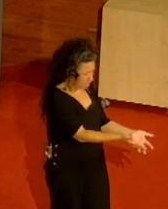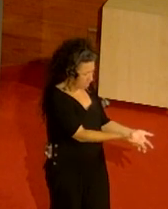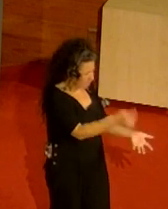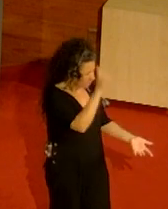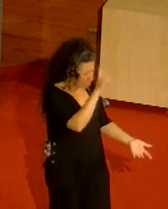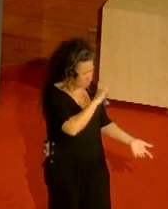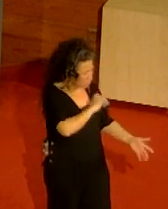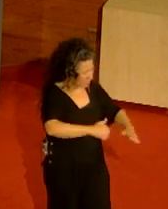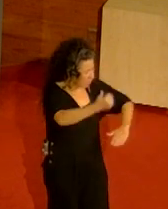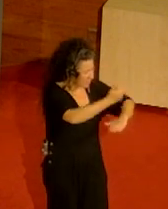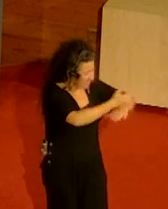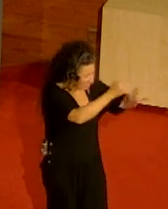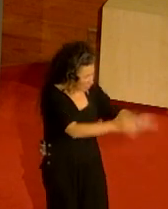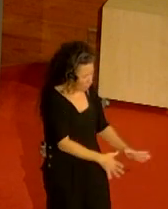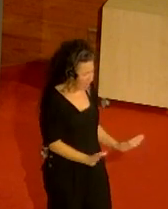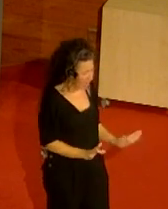élite, prácticamente, para, ¿no?